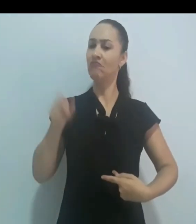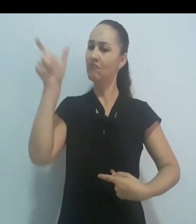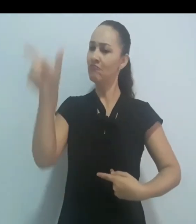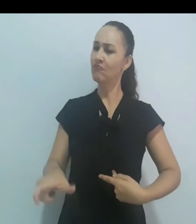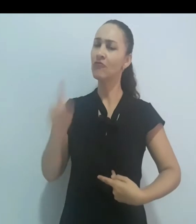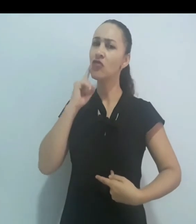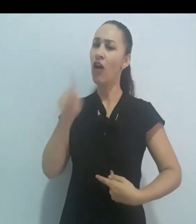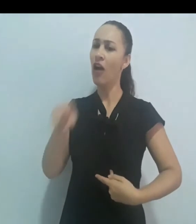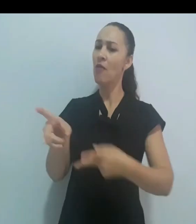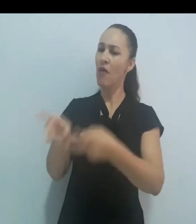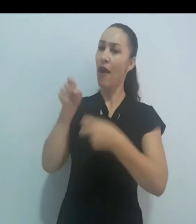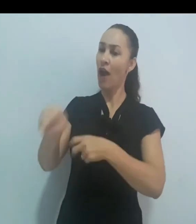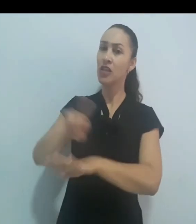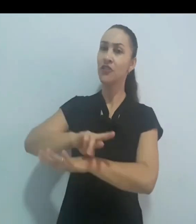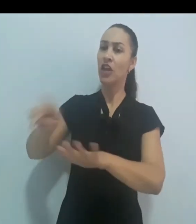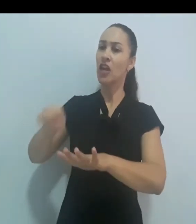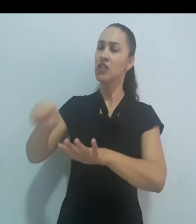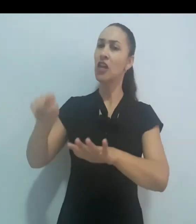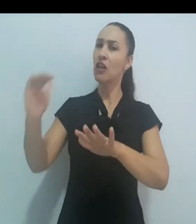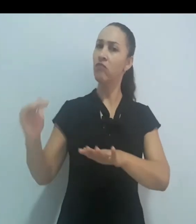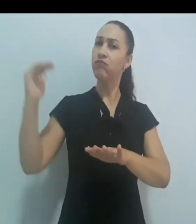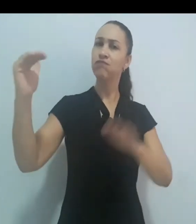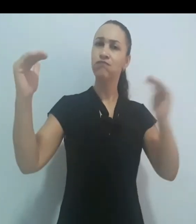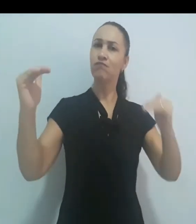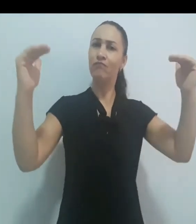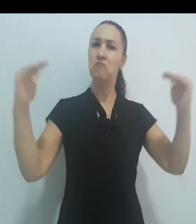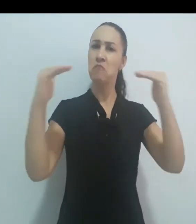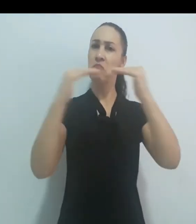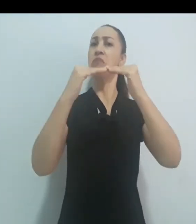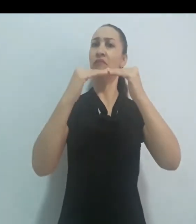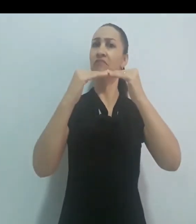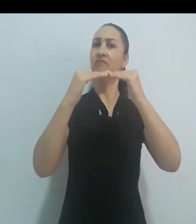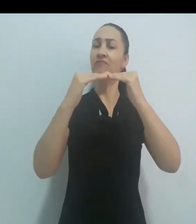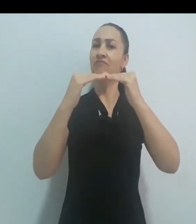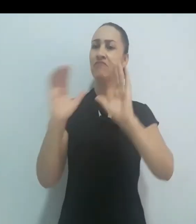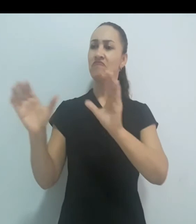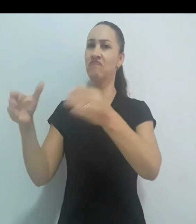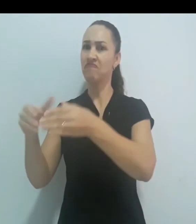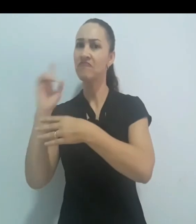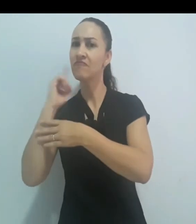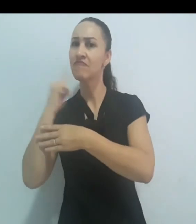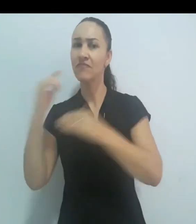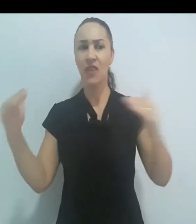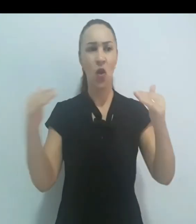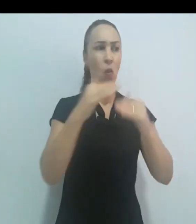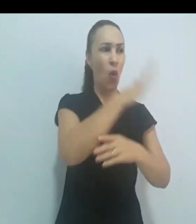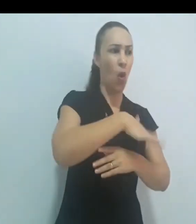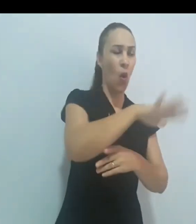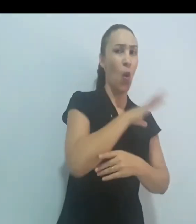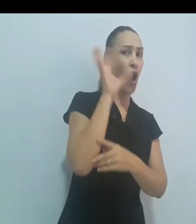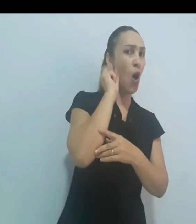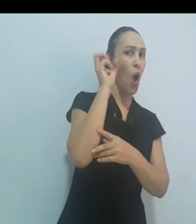reconhecer que aquele outro ele é diferente, mas ele não é menor, ele não é pior que a comunidade ouvinte,